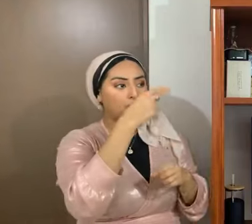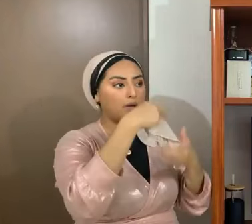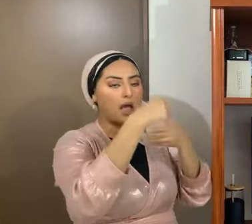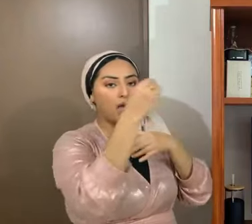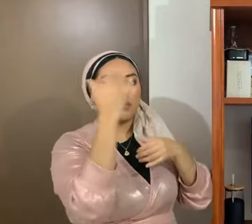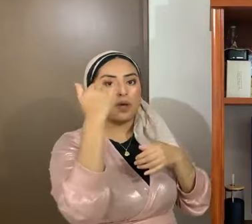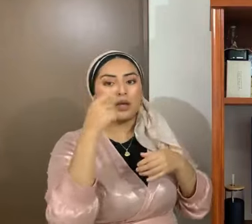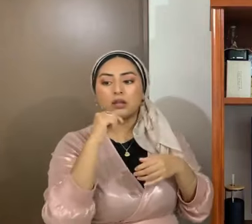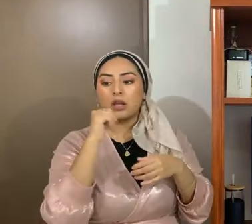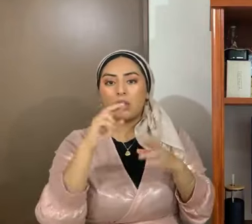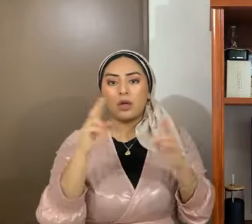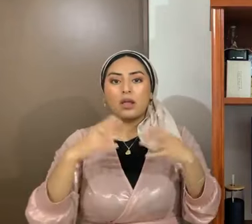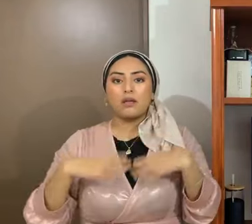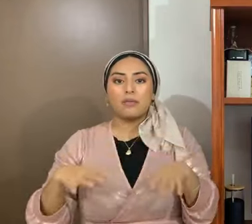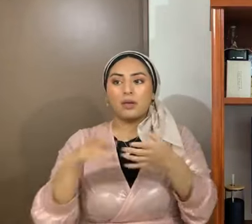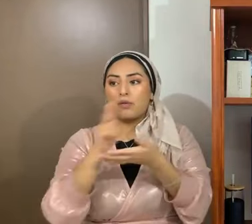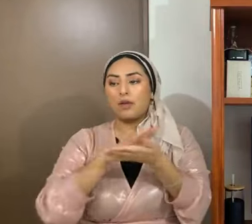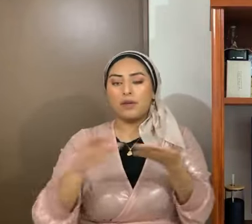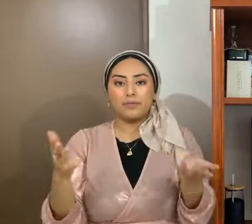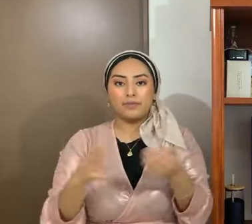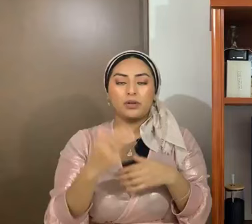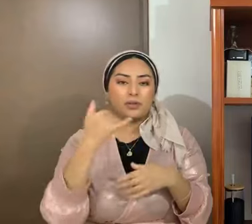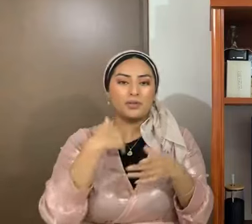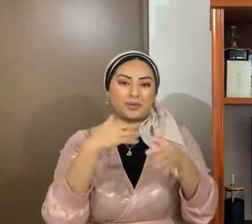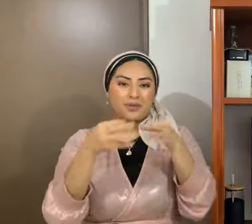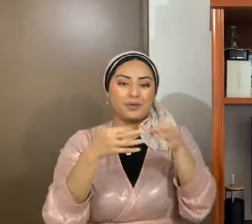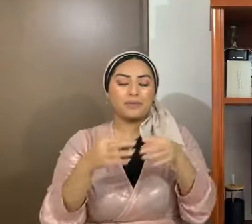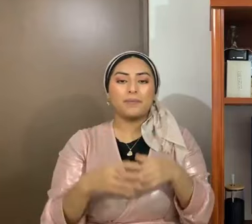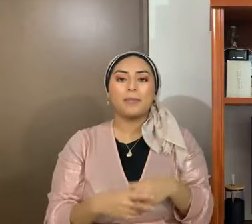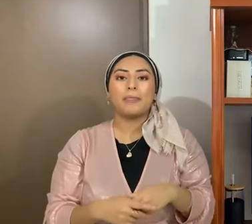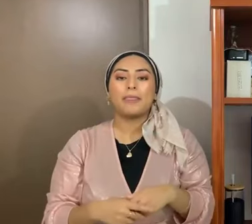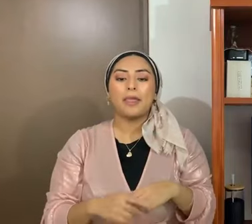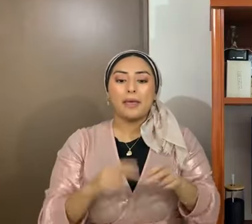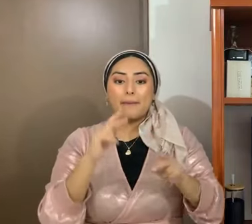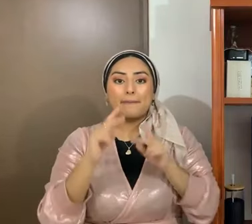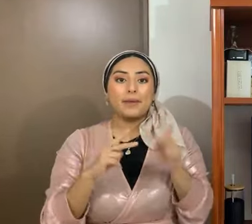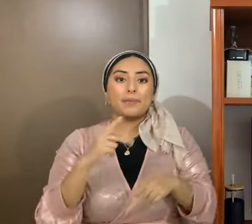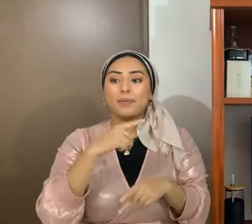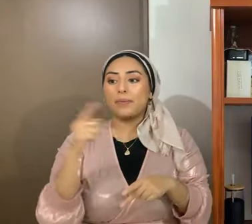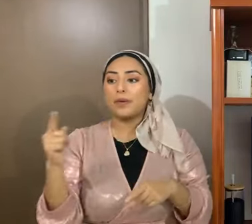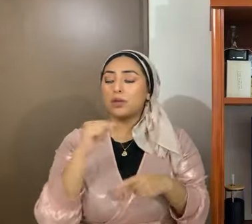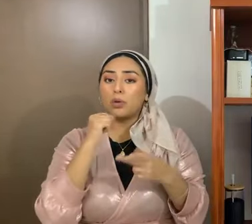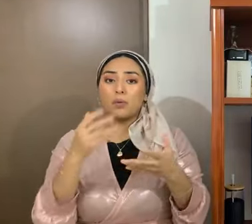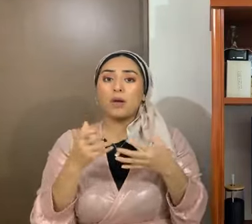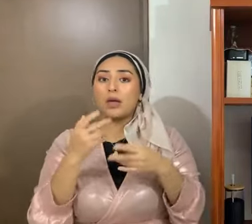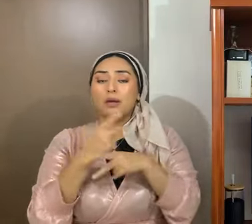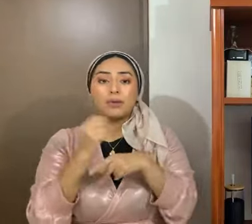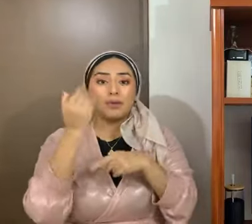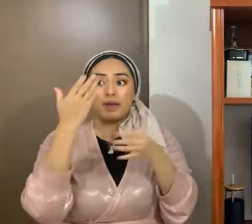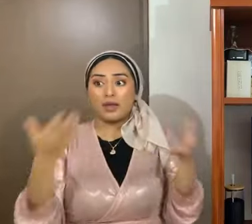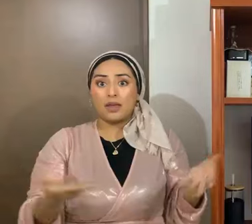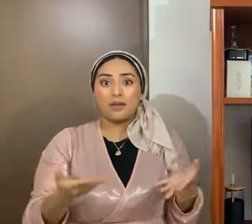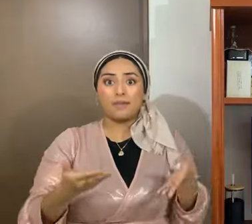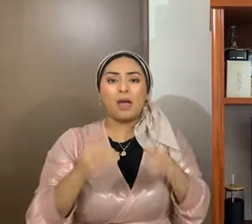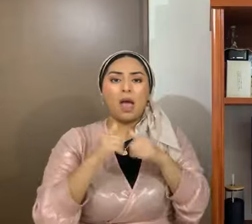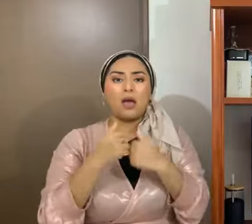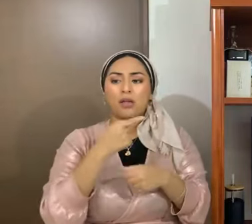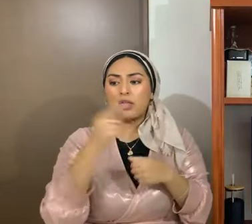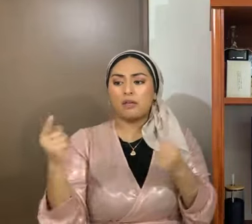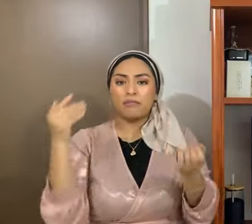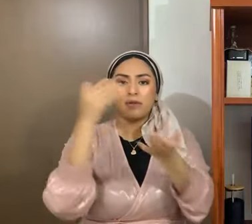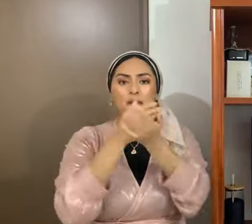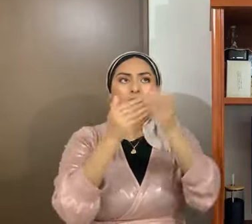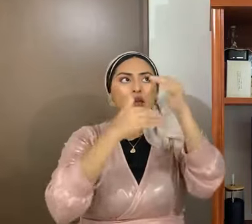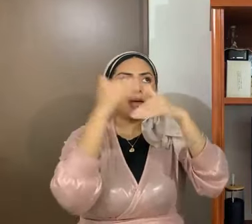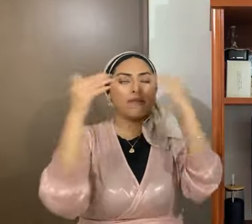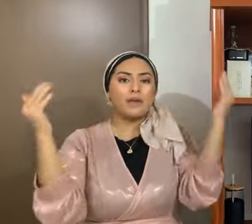fuera. ¿Por qué? Porque no estaba vestido de bodas. Es como lo hemos platicado. Las personas no quieren guardar Shabbat aquí en la tierra. ¿Y entonces cómo van a llegar al